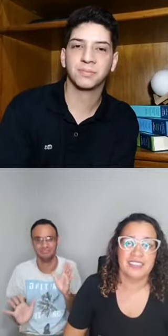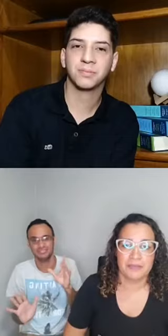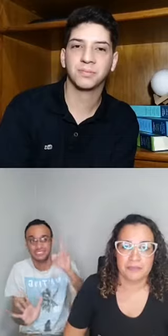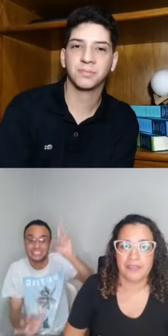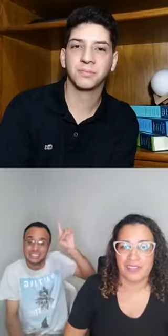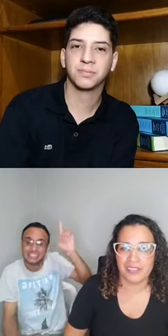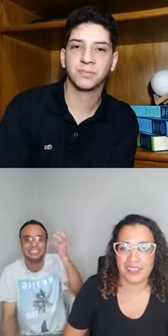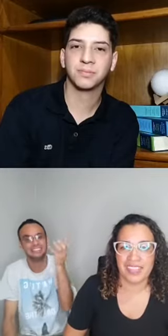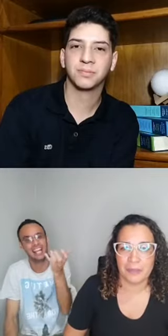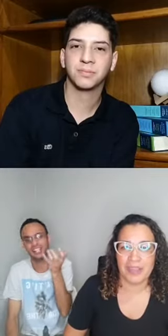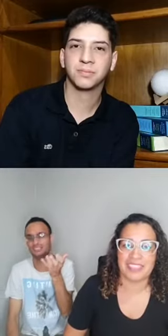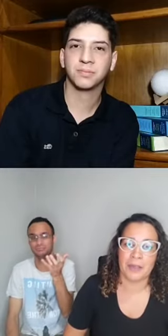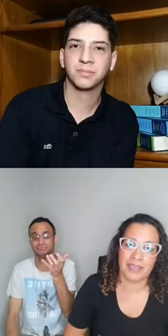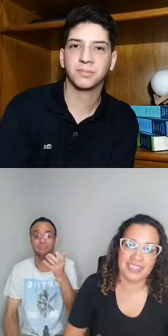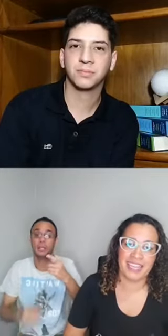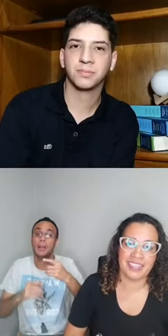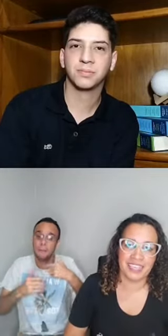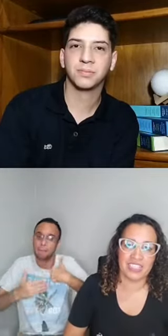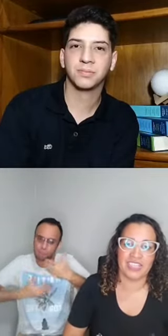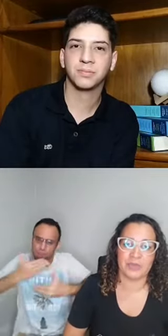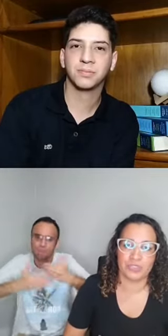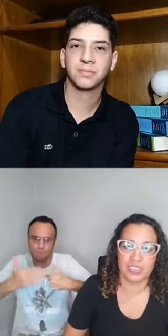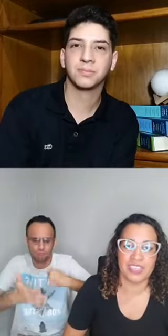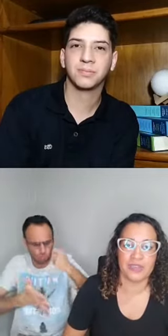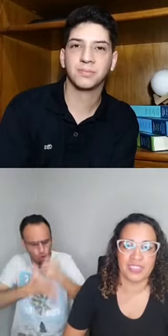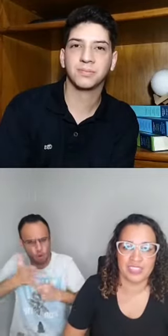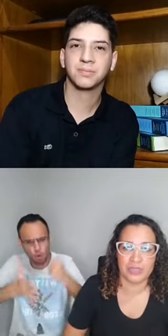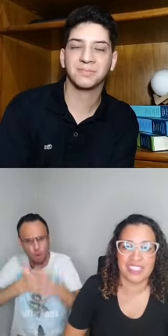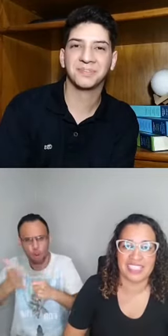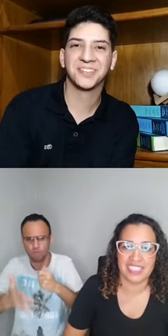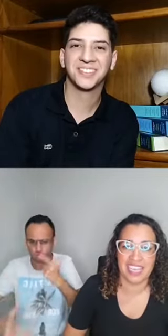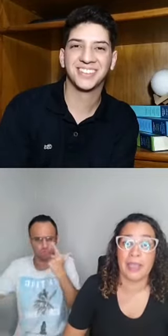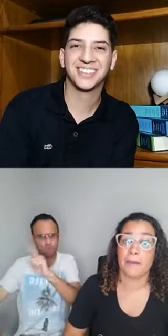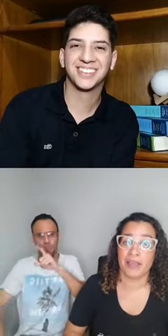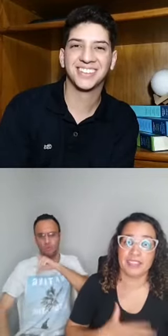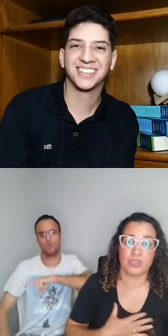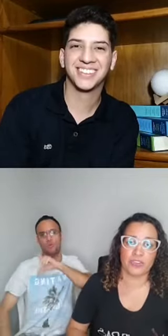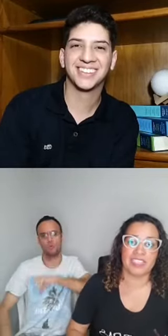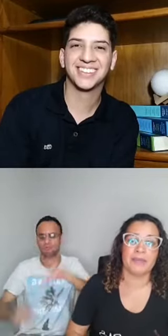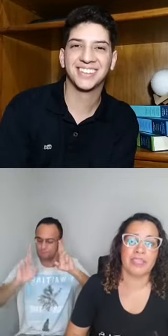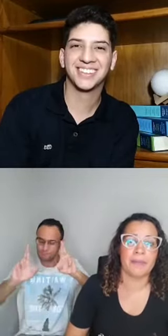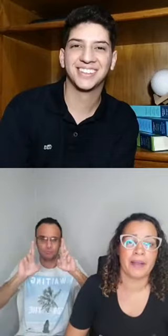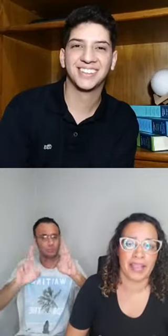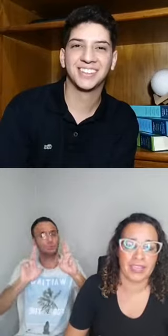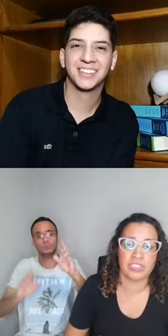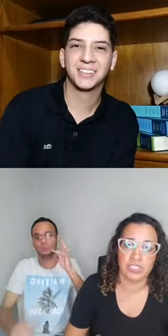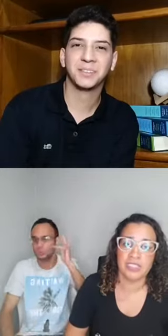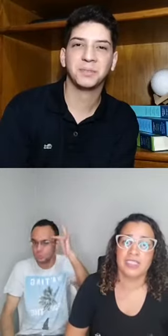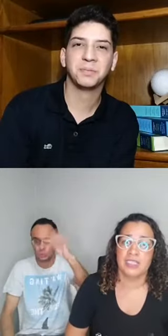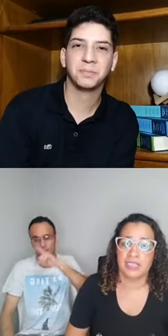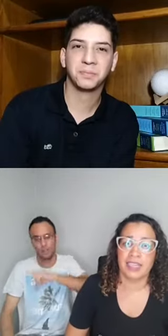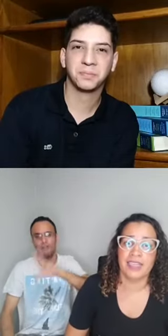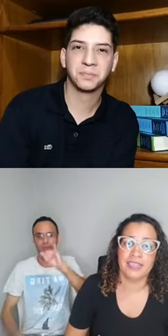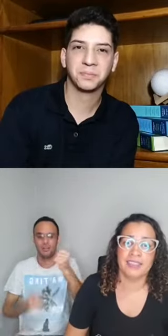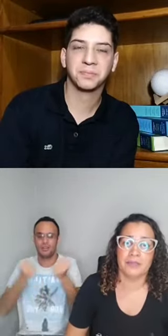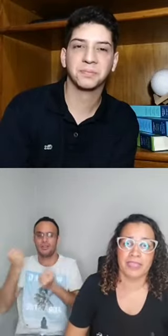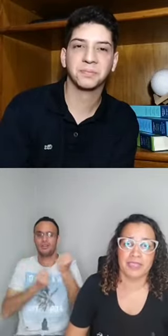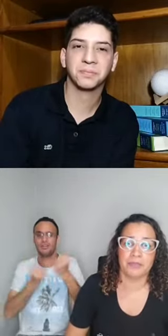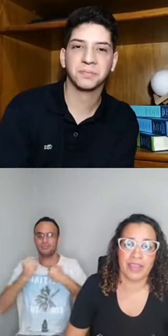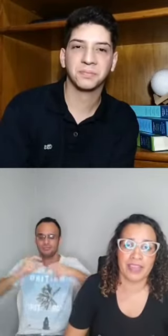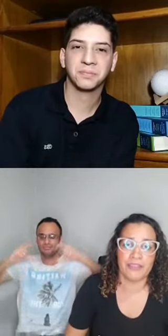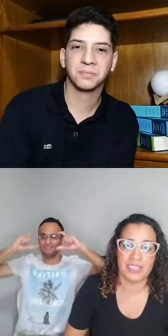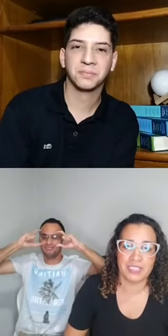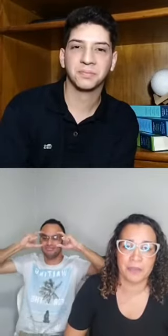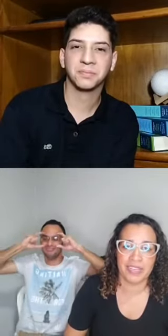e tenta passar, mas né, deixa nas mãos de Deus, né, se Deus quiser. Mas eu tô fazendo a minha parte, né? Mas